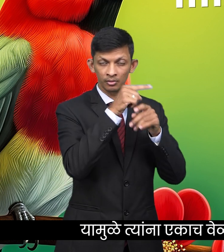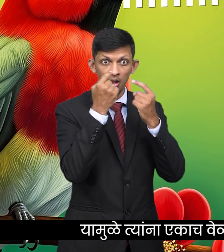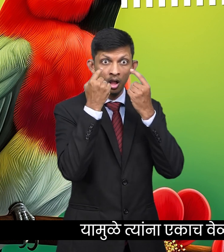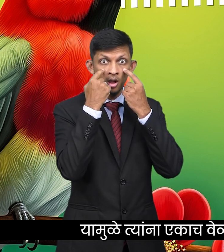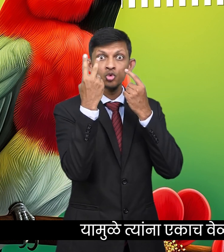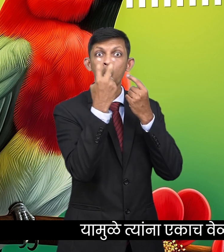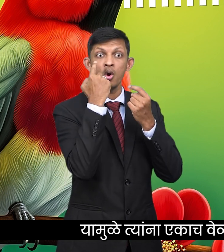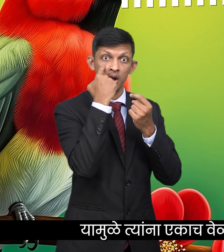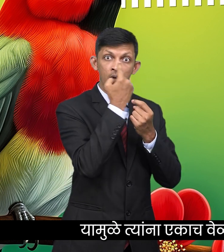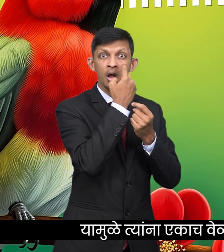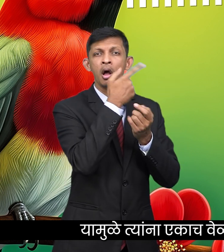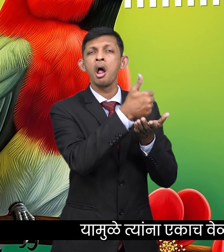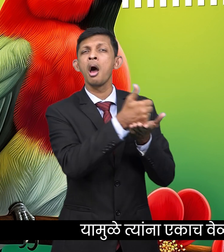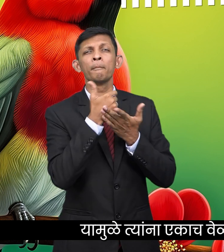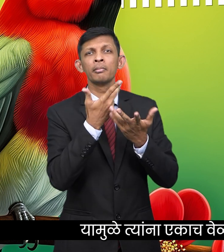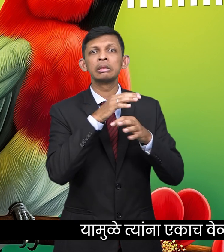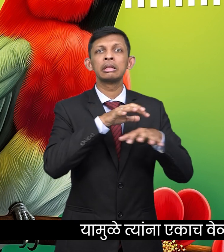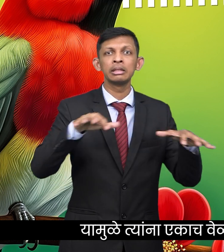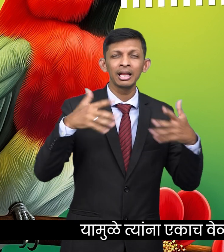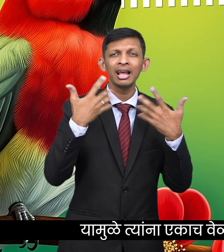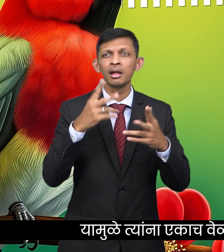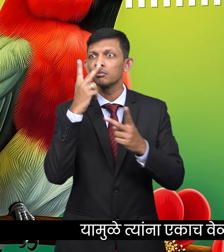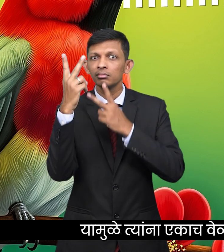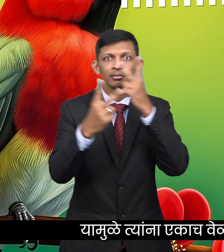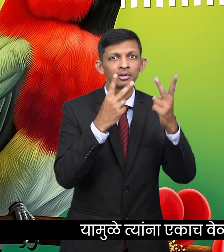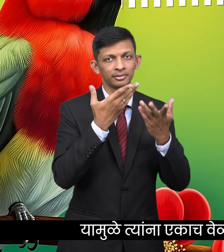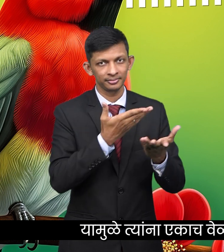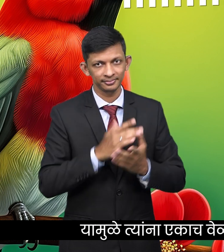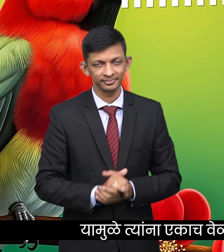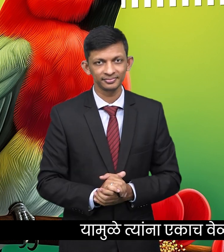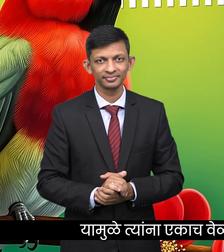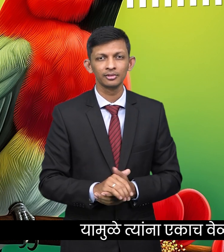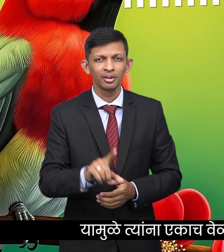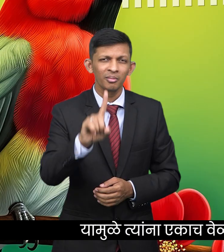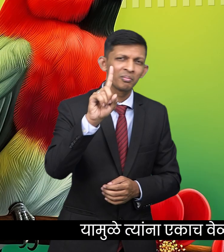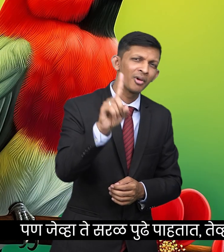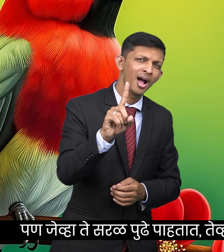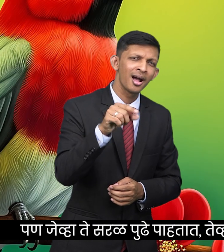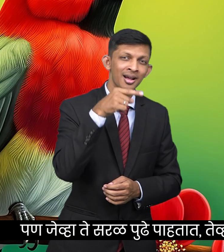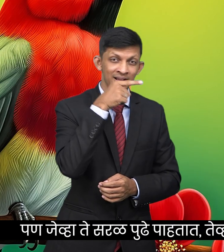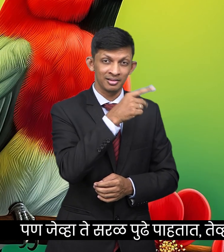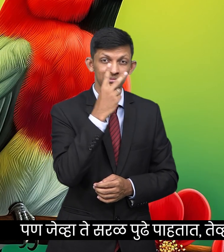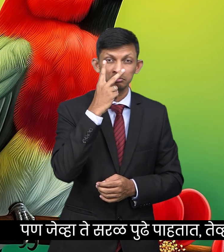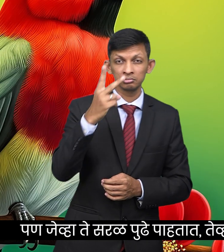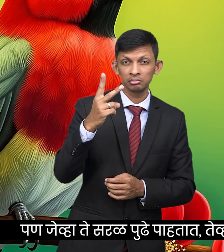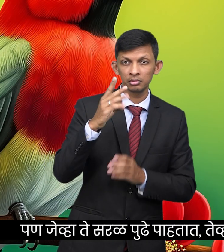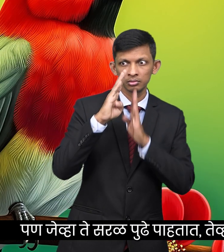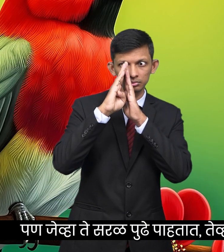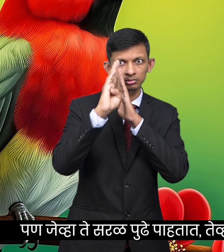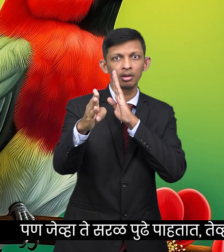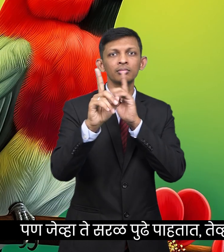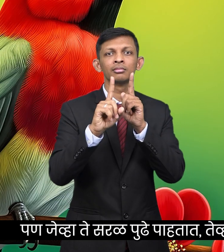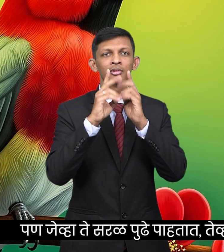यामुळे त्यांना एकाच वेळी दोन वेगवेगळ्या गोष्टी पाहता येतात. पण जेव्हा